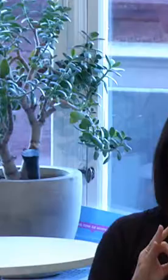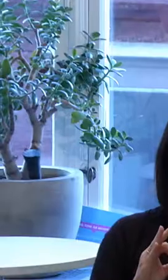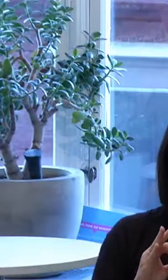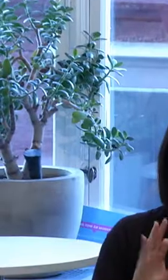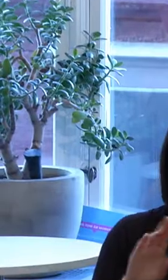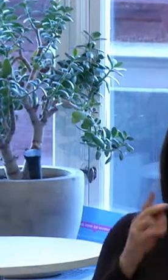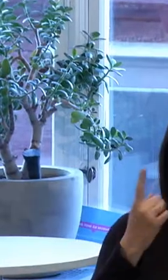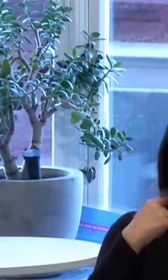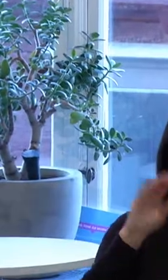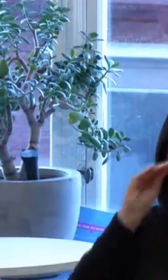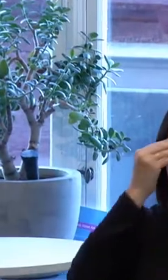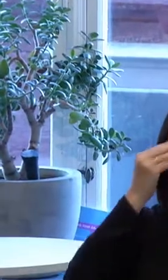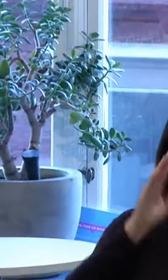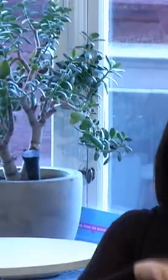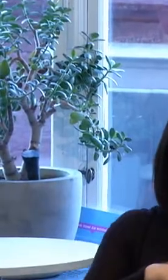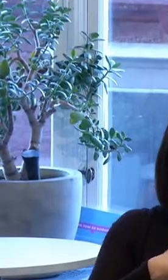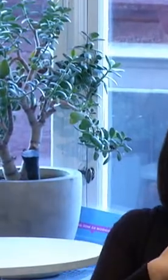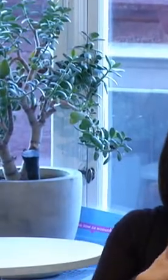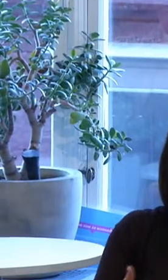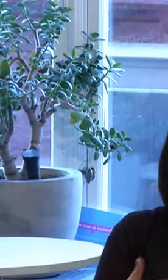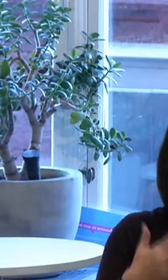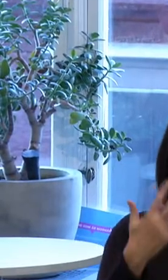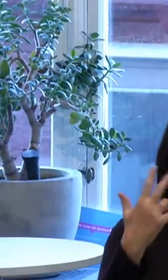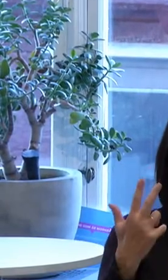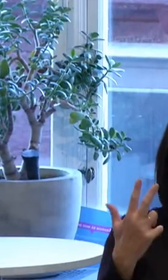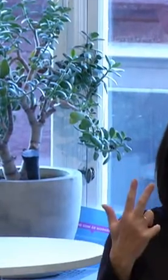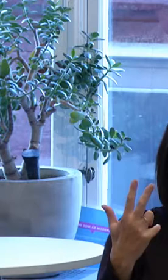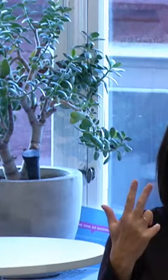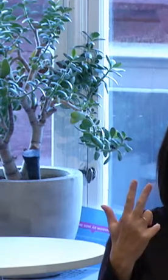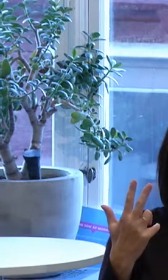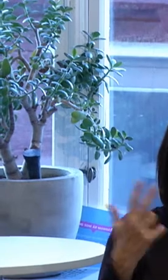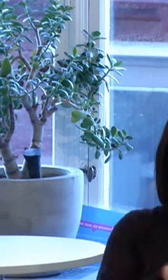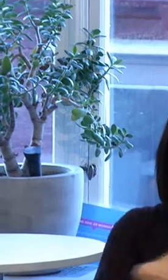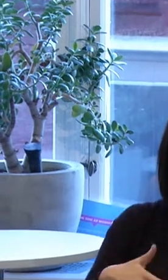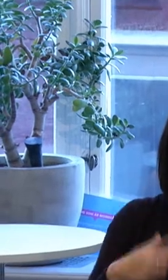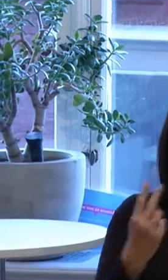igår lärde jag mig teckenspråk att det här på danska